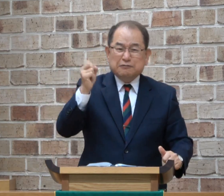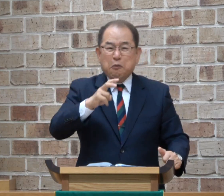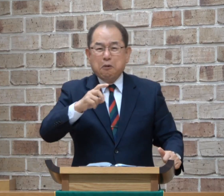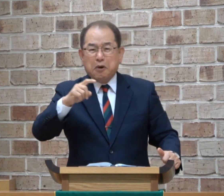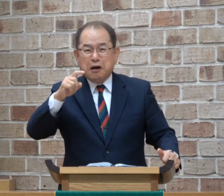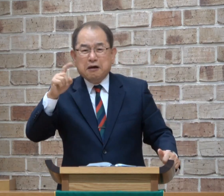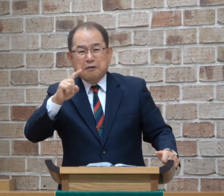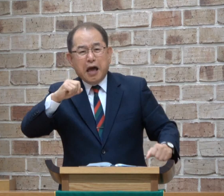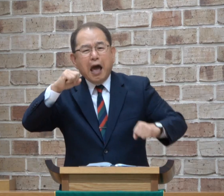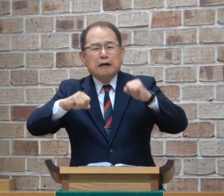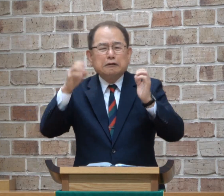분노하고 하는 그런 모습들,